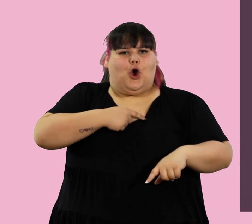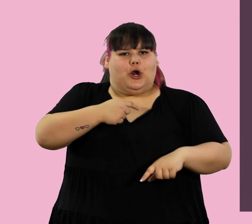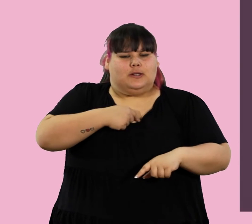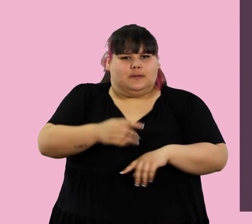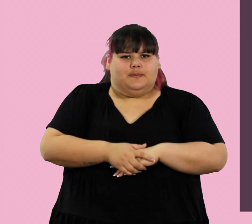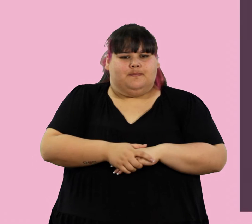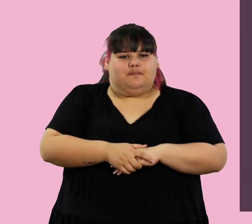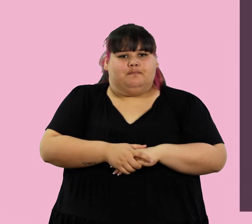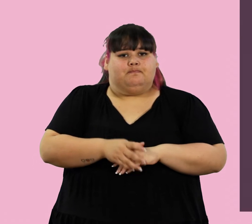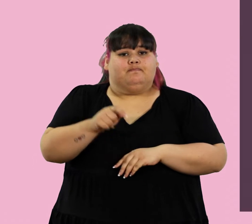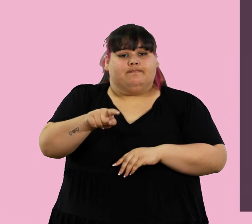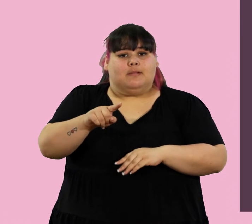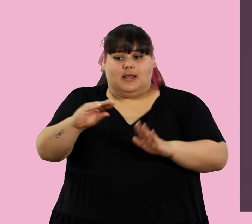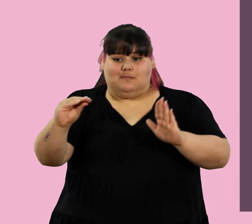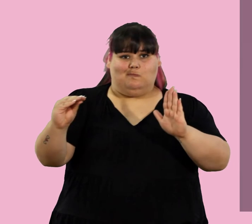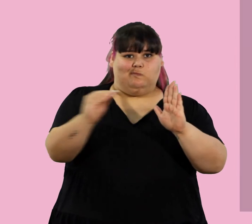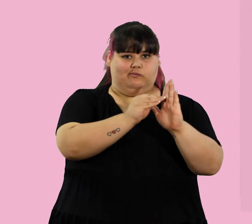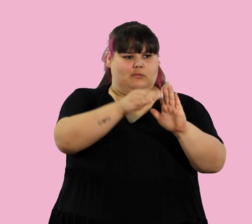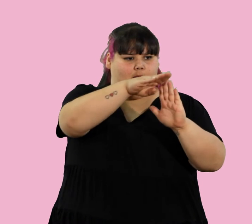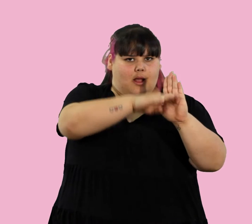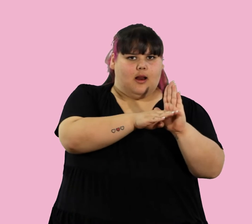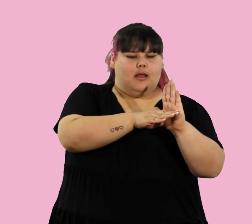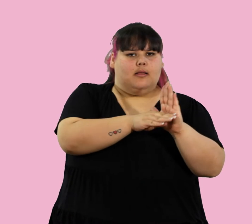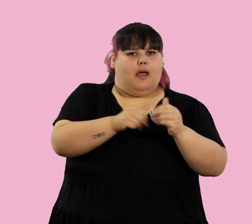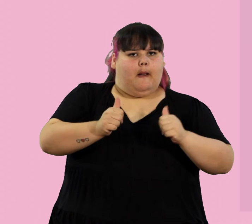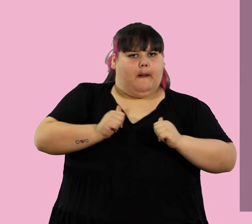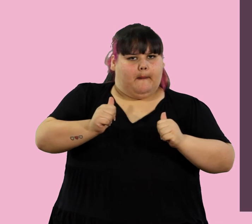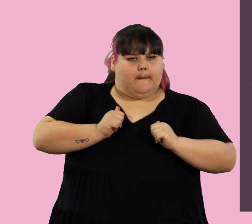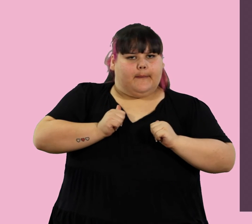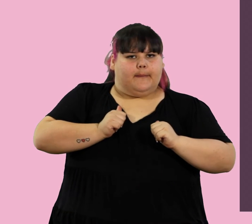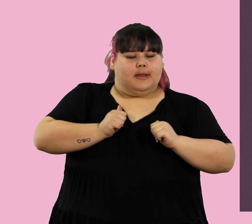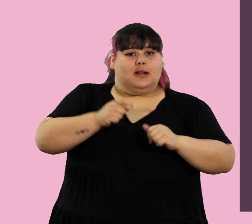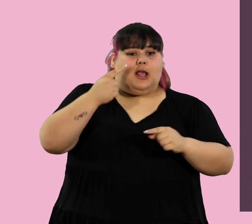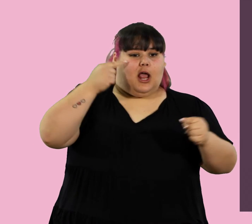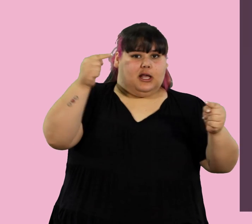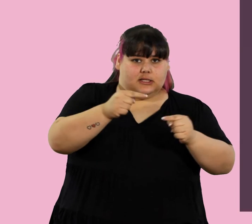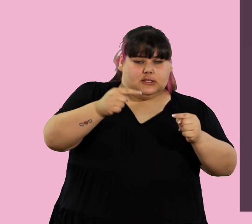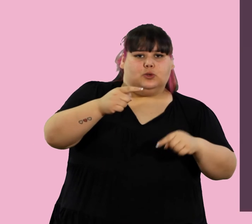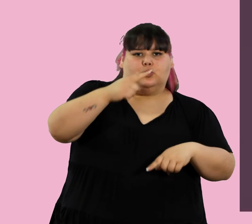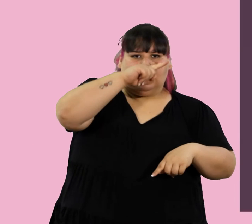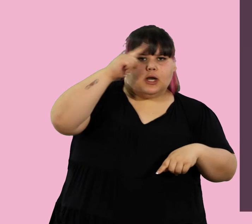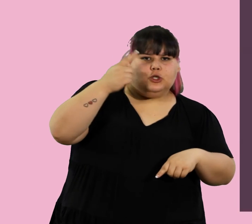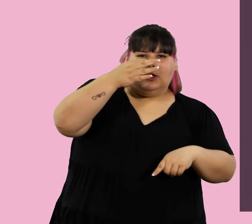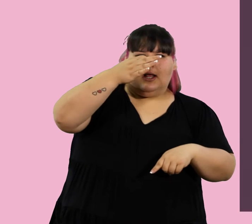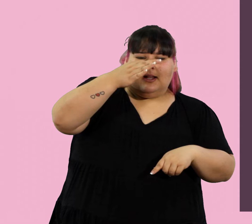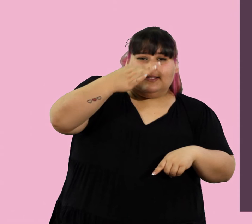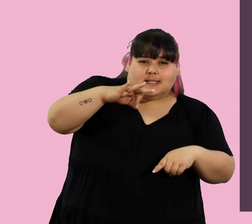Cuando Justina entró en la lista de espera en el Instituto Nacional Central Único